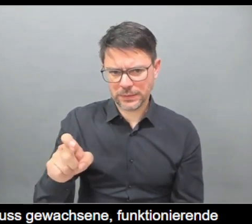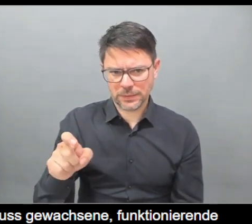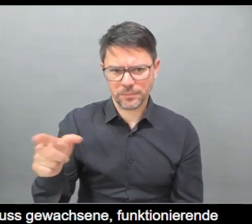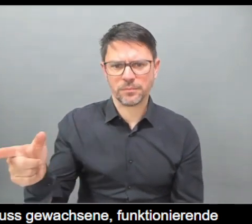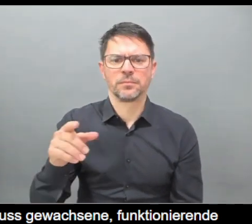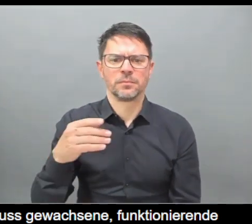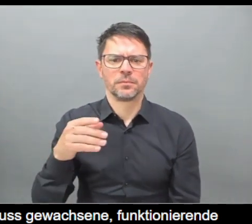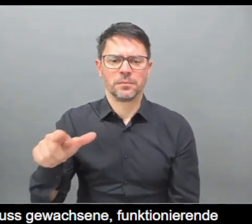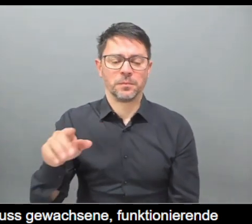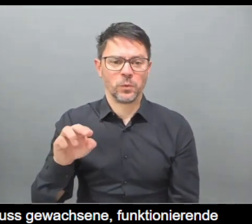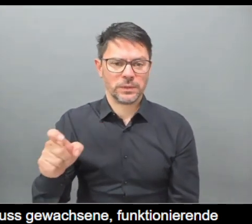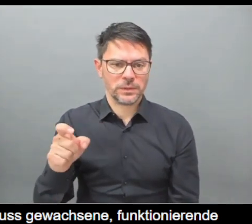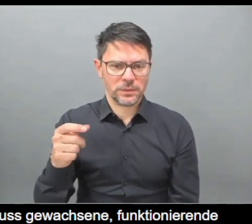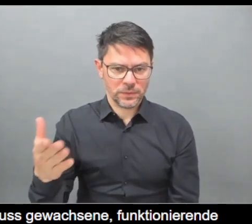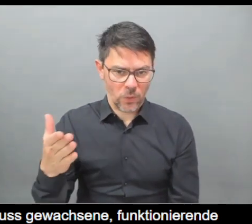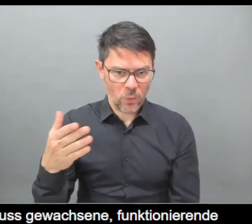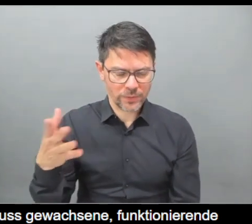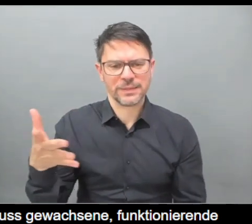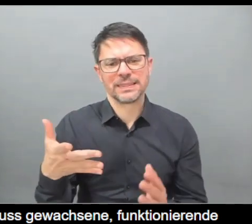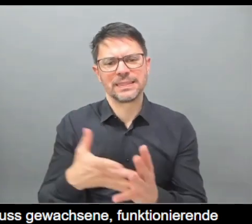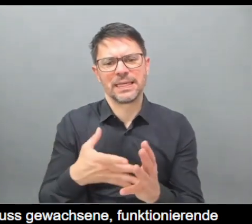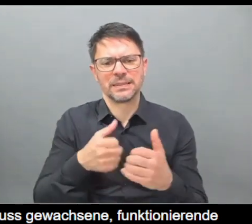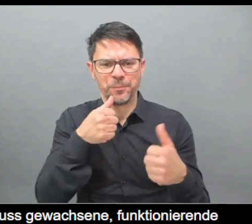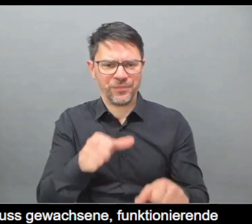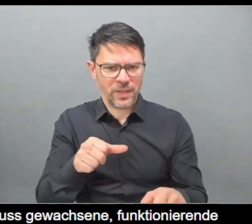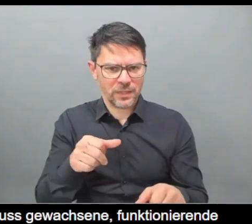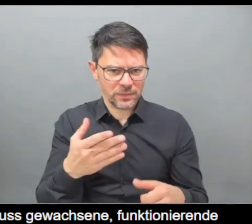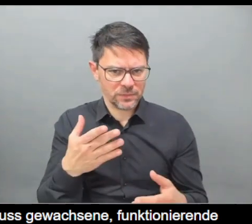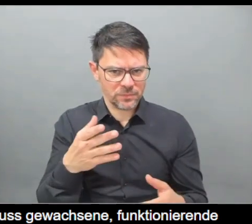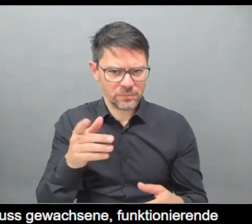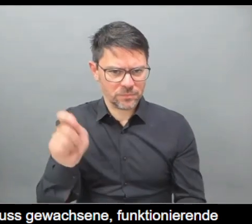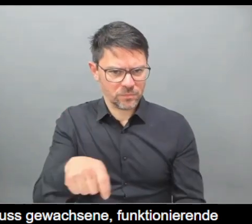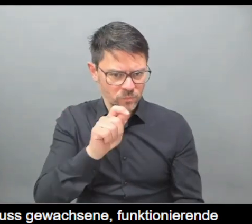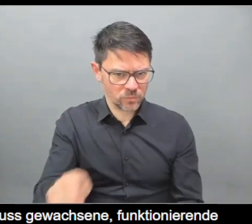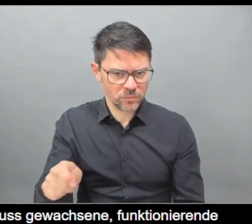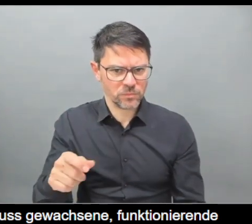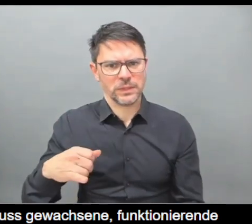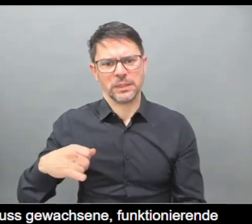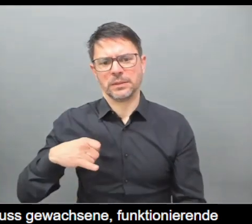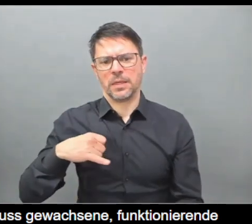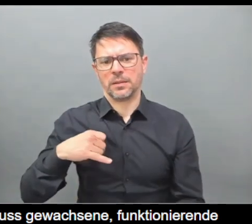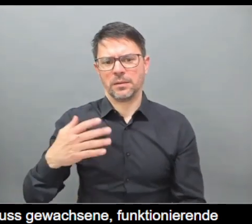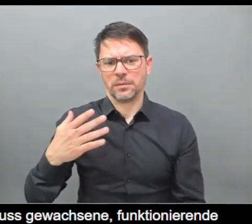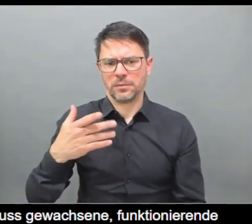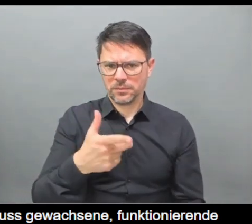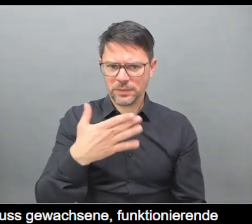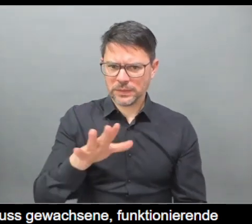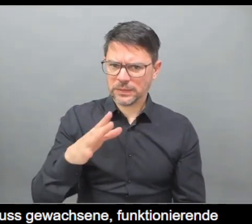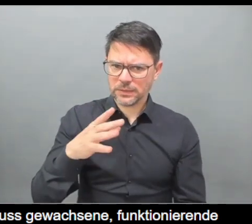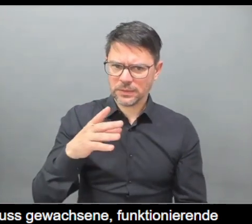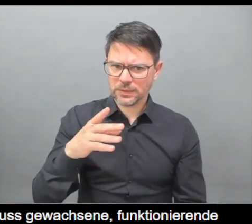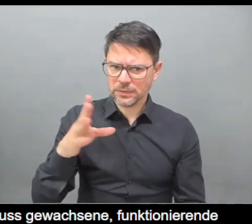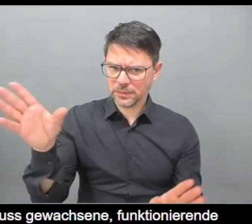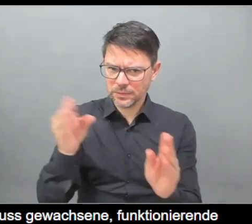nicht bis zum Ende gedacht werden. Und das erwarte ich einfach. Es kann auch nicht sein übrigens, dass wir ein Gutachten in Auftrag geben müssen, nur damit wir sehen, was die Reform